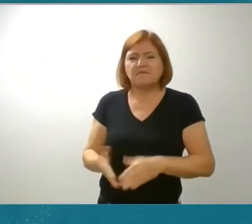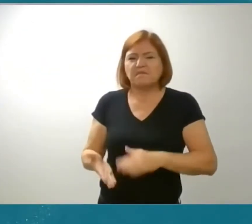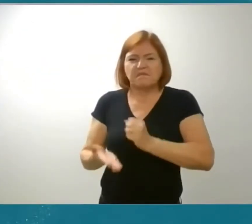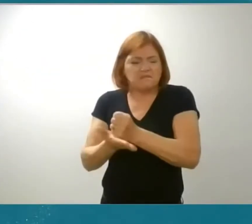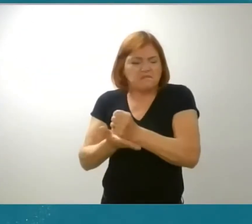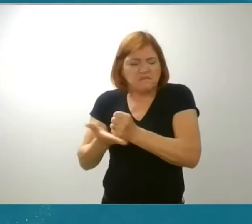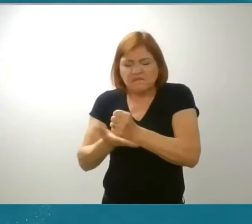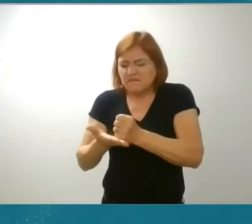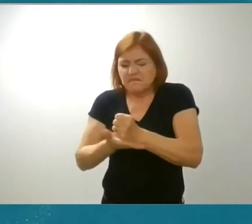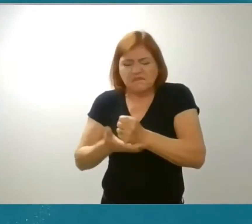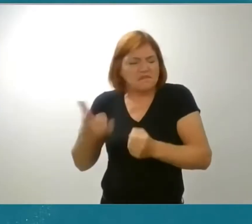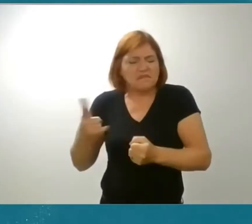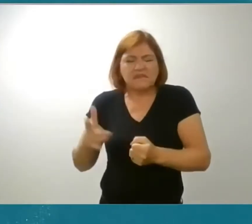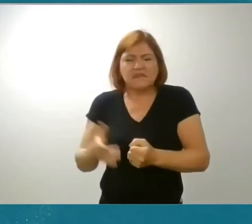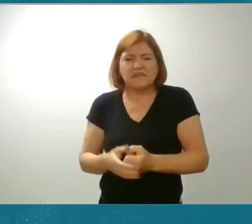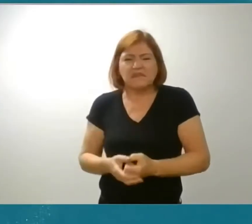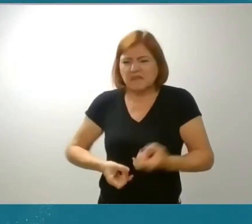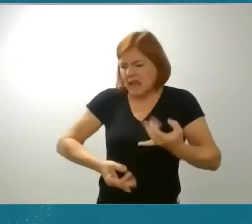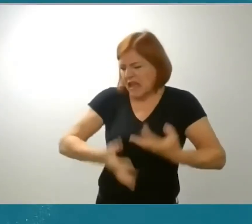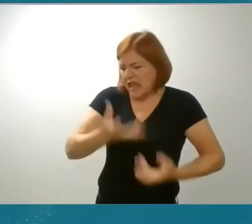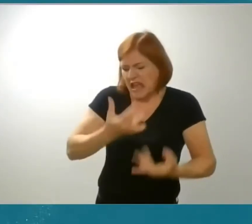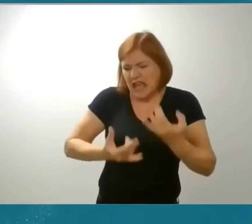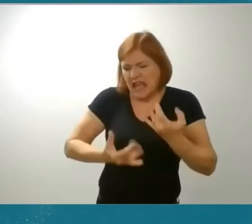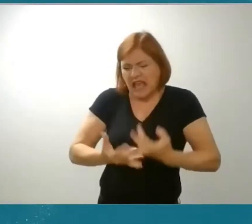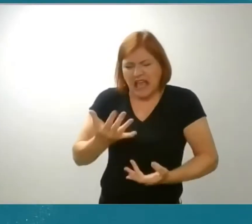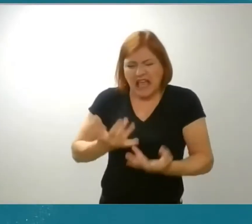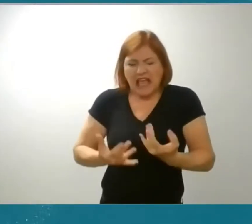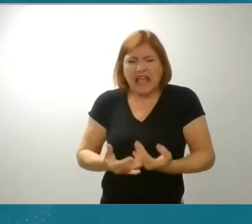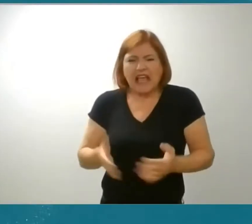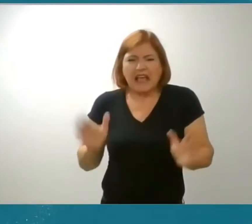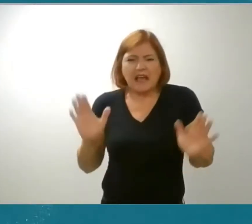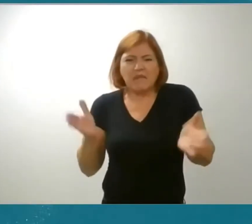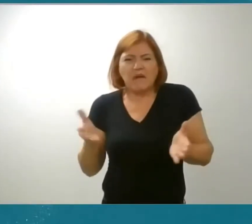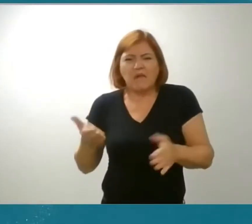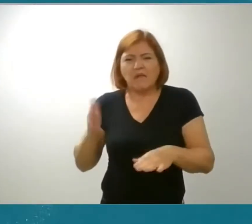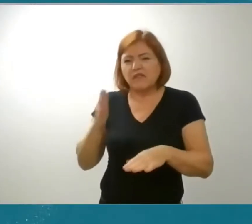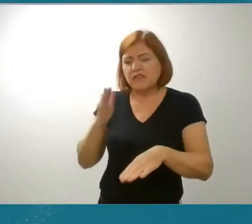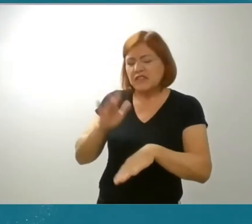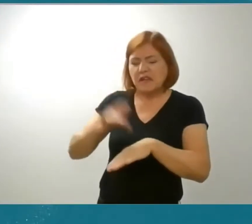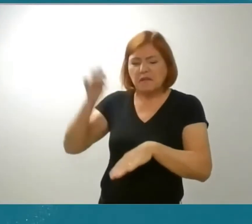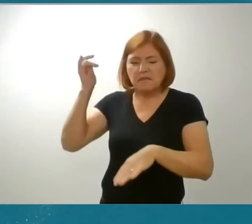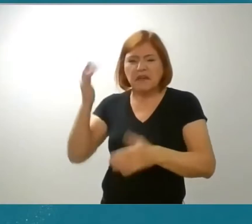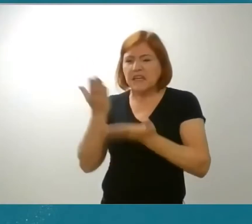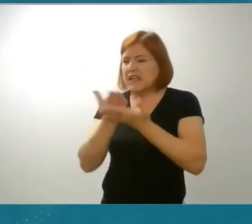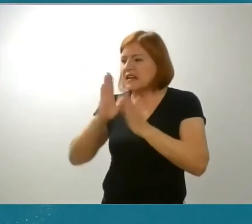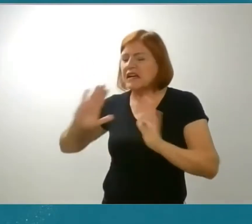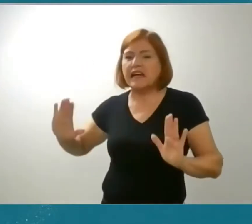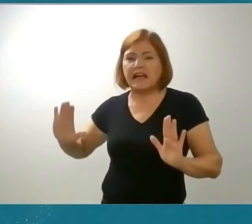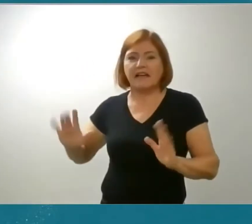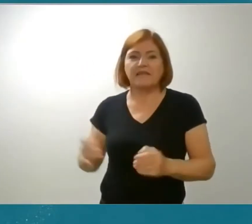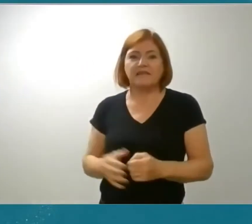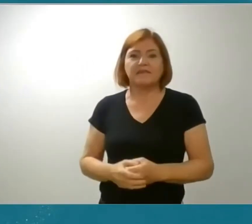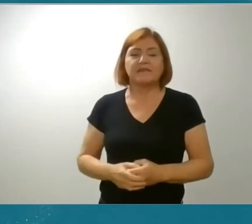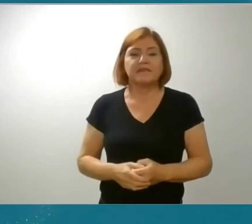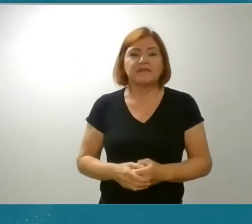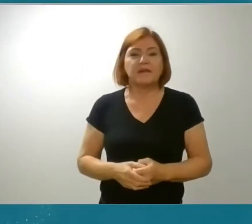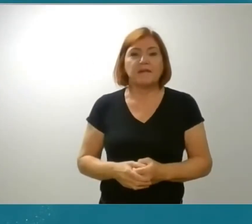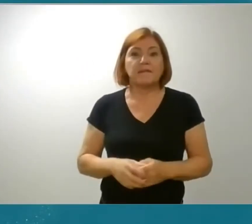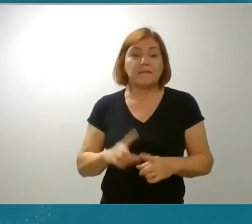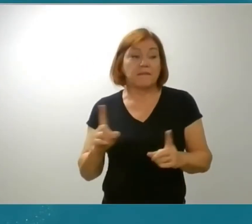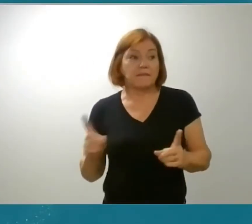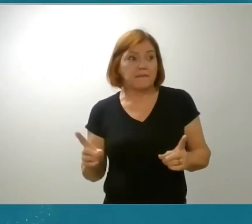que o rei do reino dos céus nos governe. Isso está, irmãos, em Isaías capítulo 9 também. Vamos dar